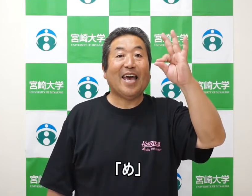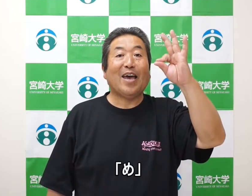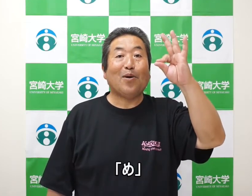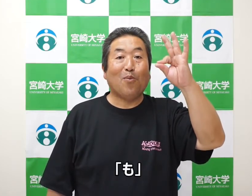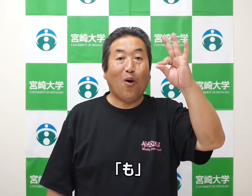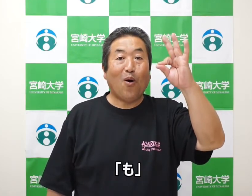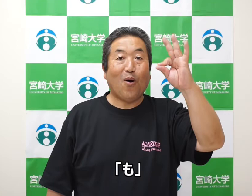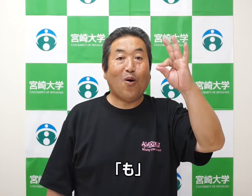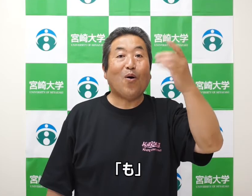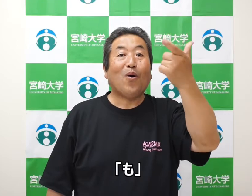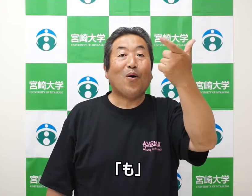も。